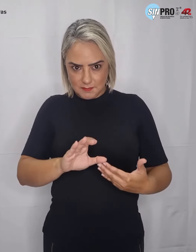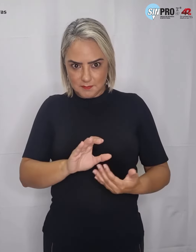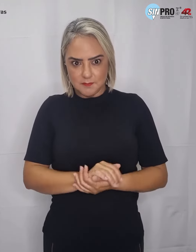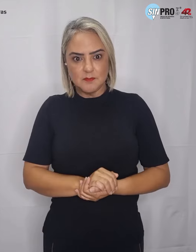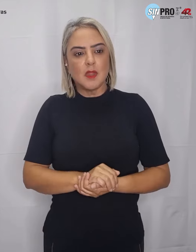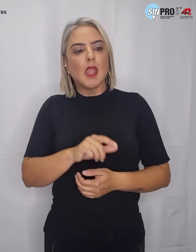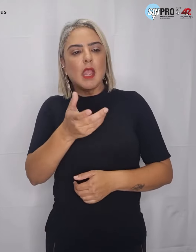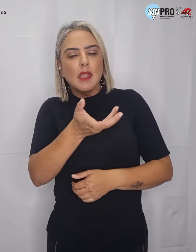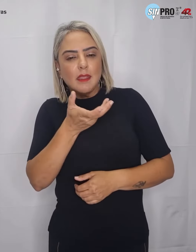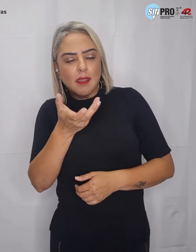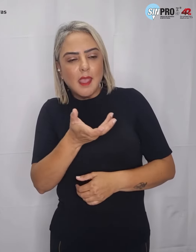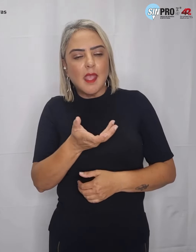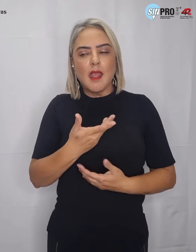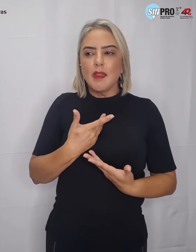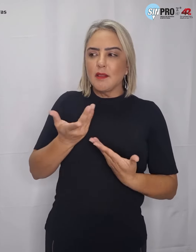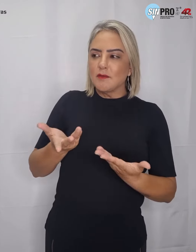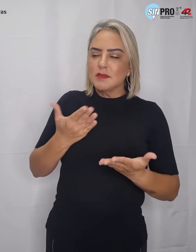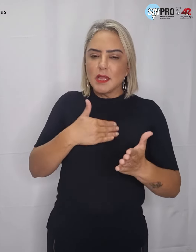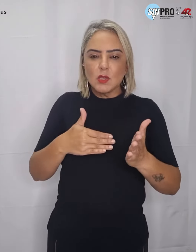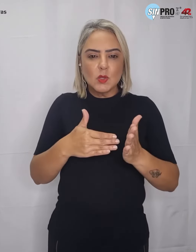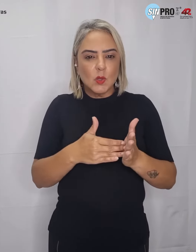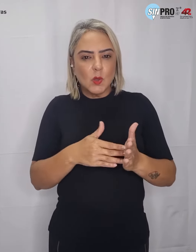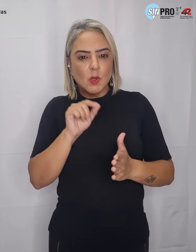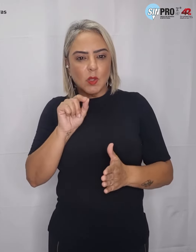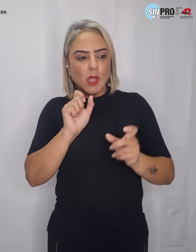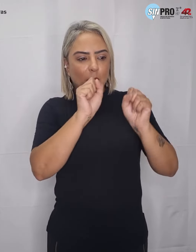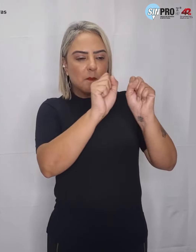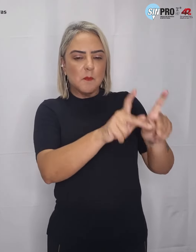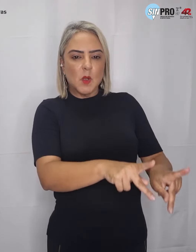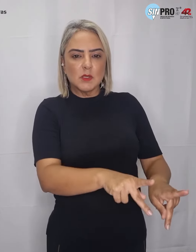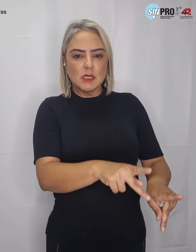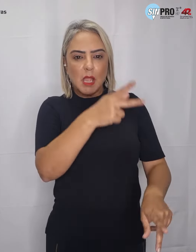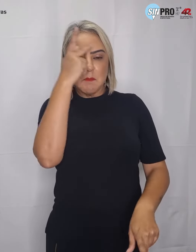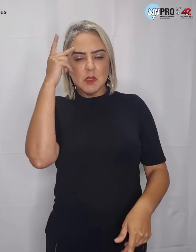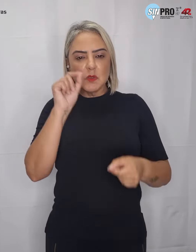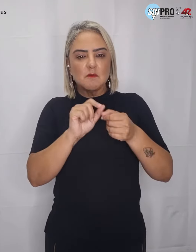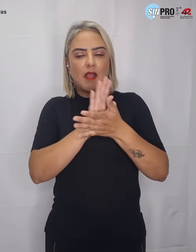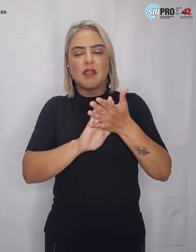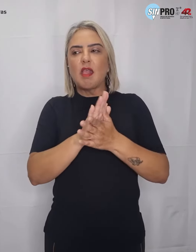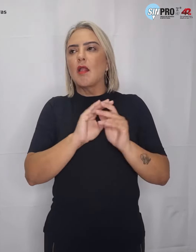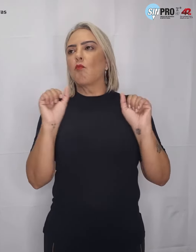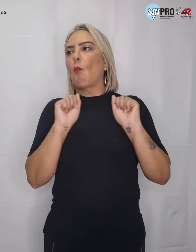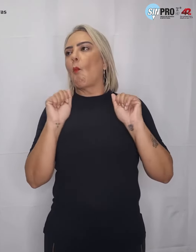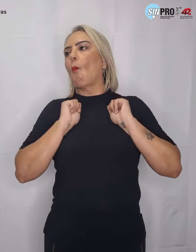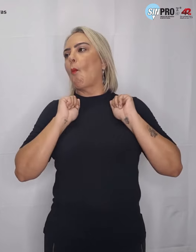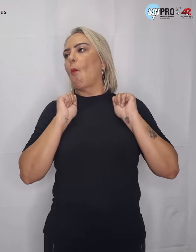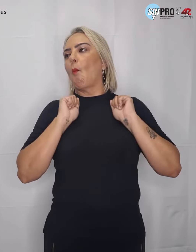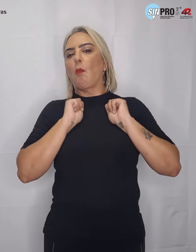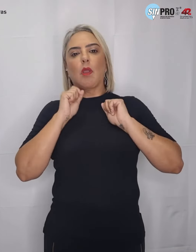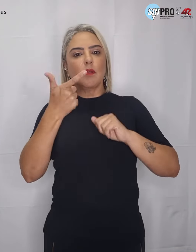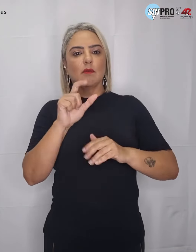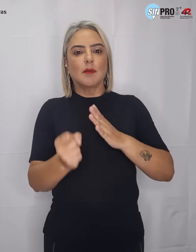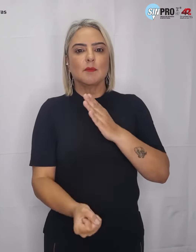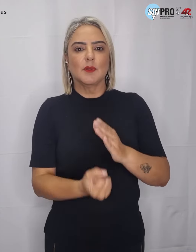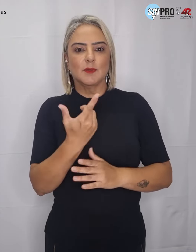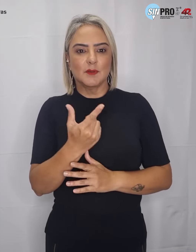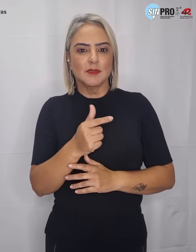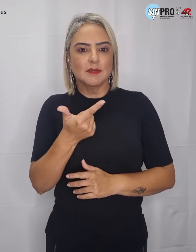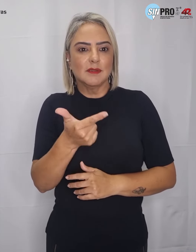Buscam convencer a todos e todas de que aposentado é inativo e inativo não produz, daí não